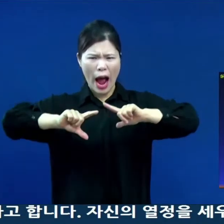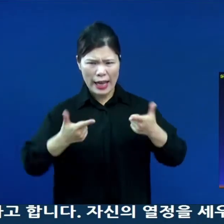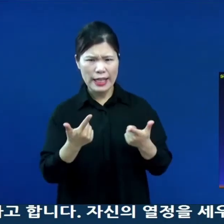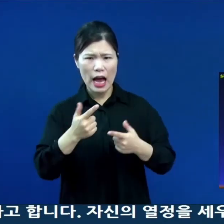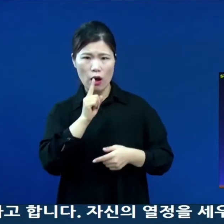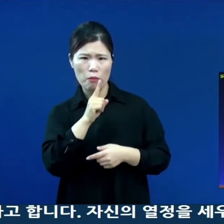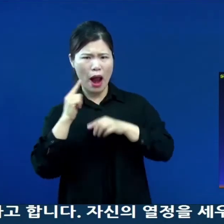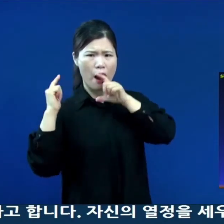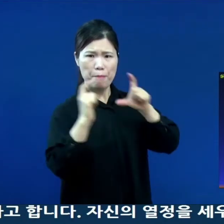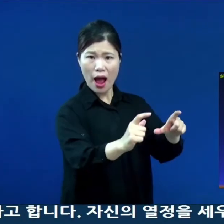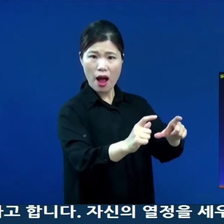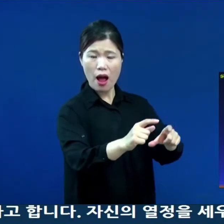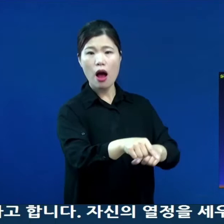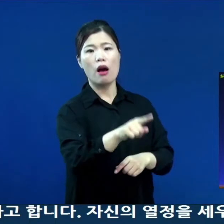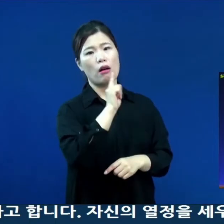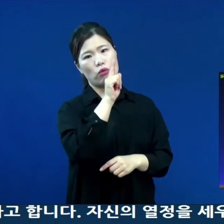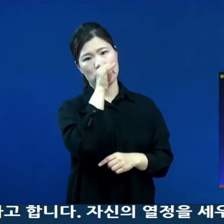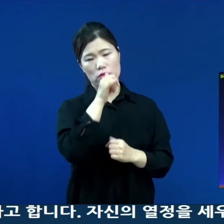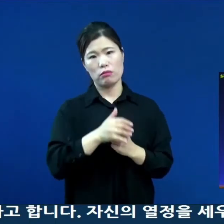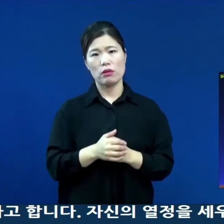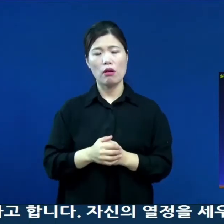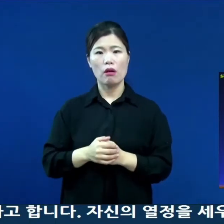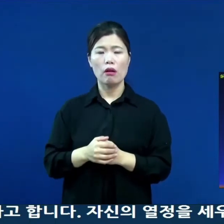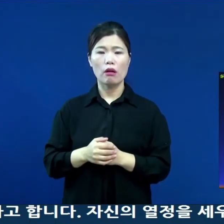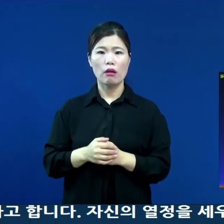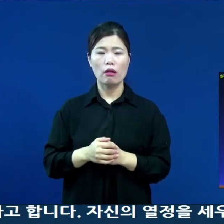마음을 뒤집어 놓는 겁니다.